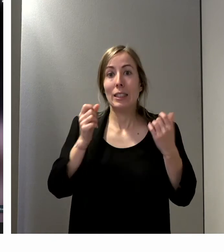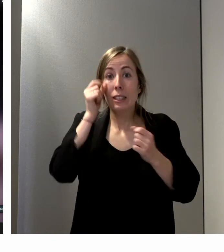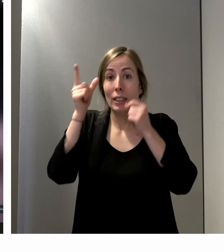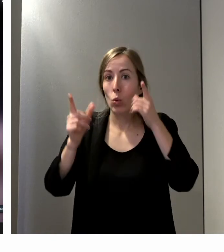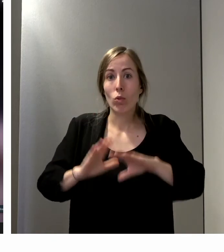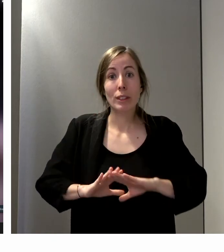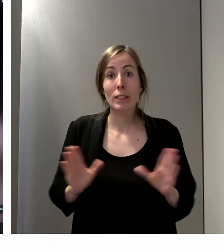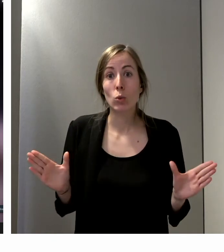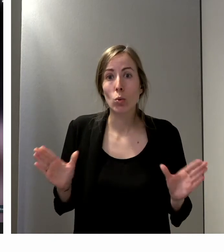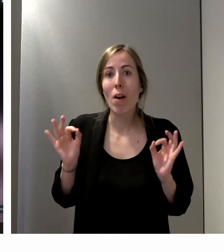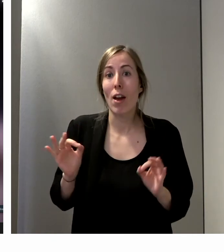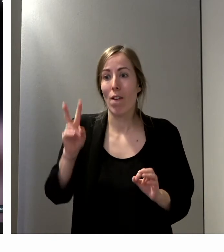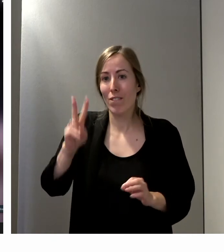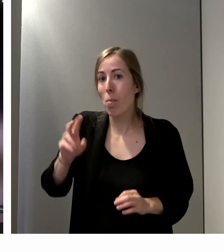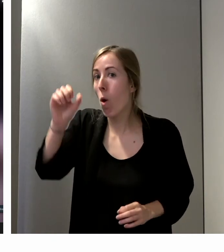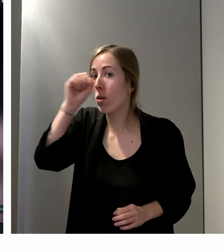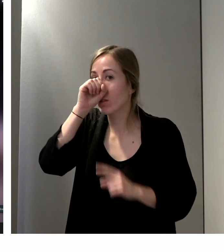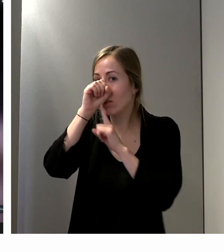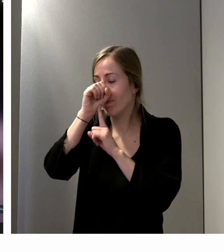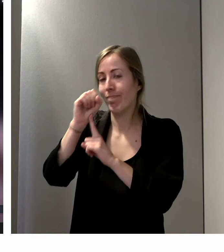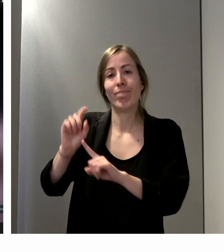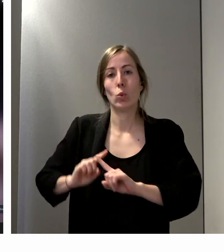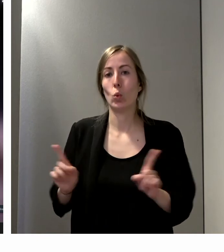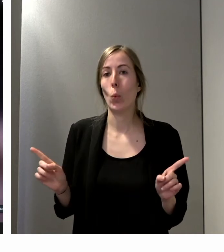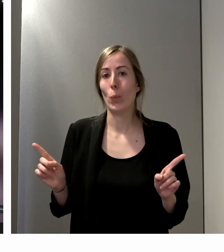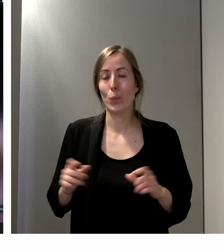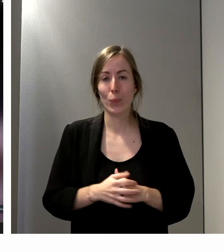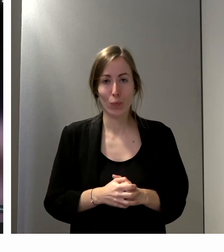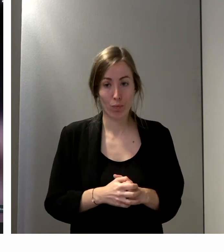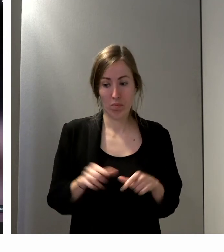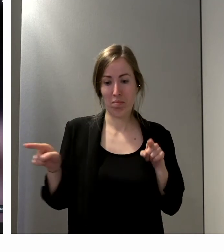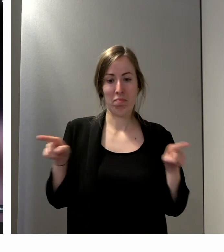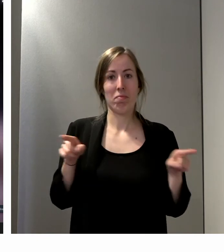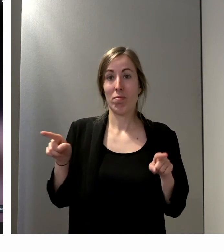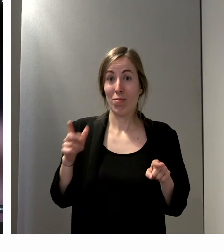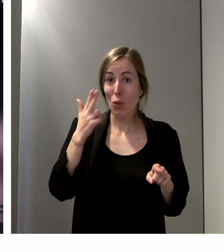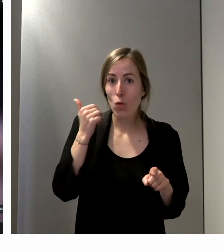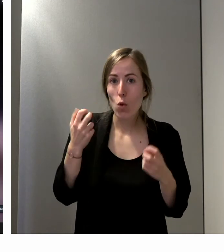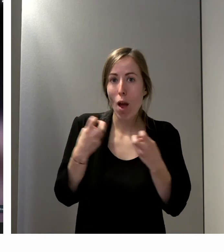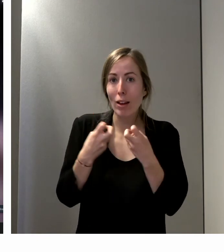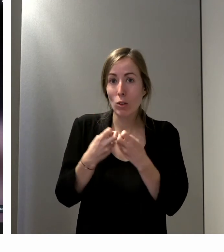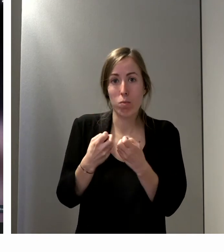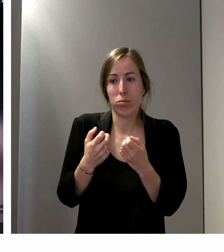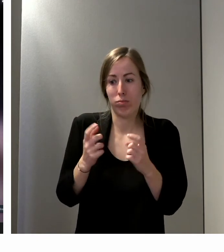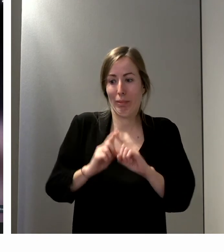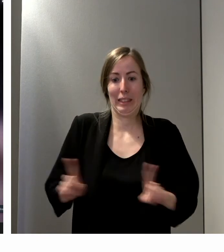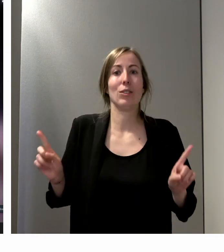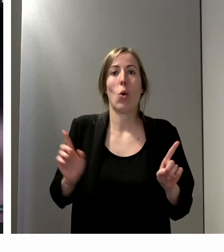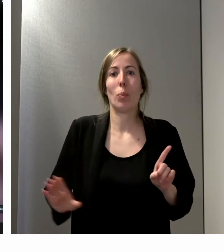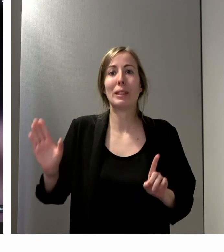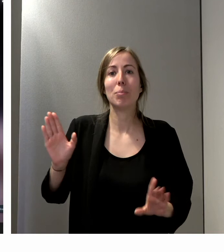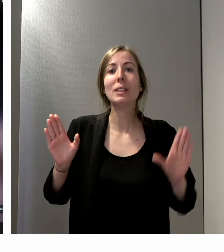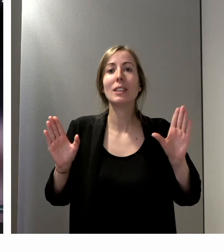pas de relation sexuelle à proprement parler. Vous voyez bien que ce sont deux exemples totalement différents,